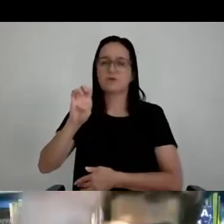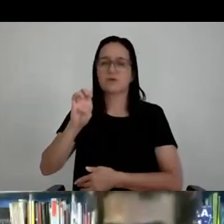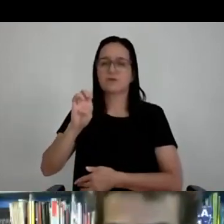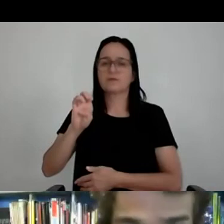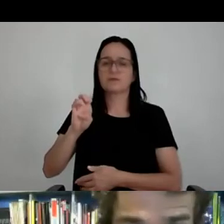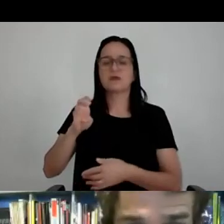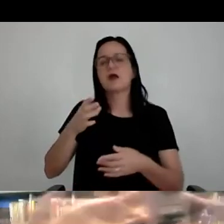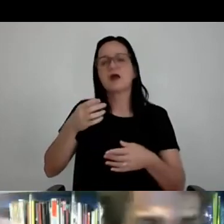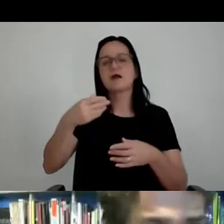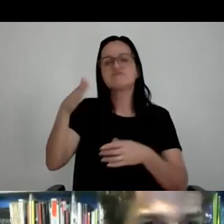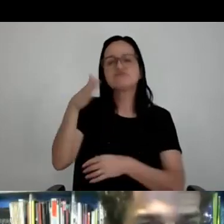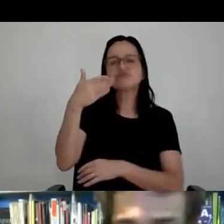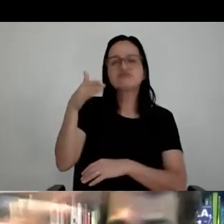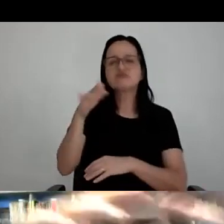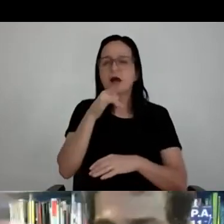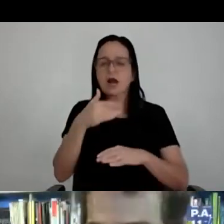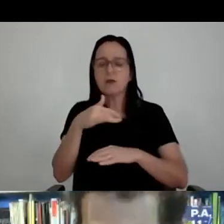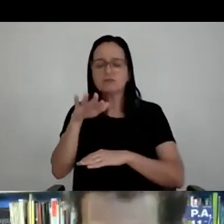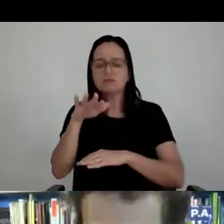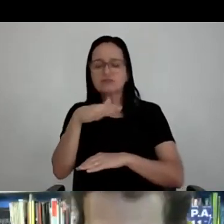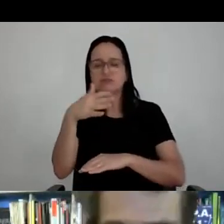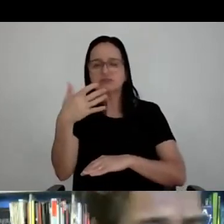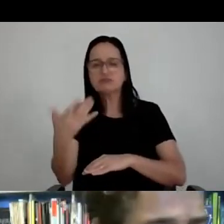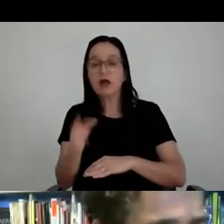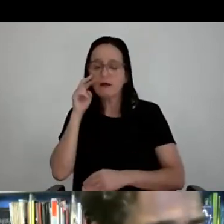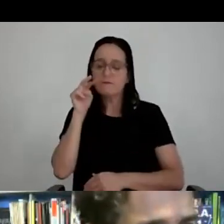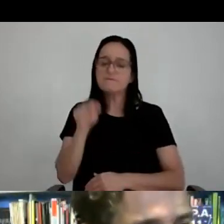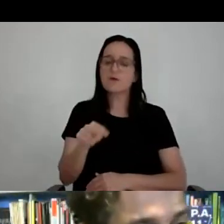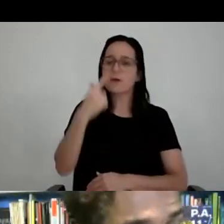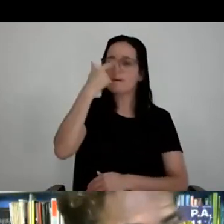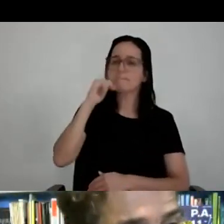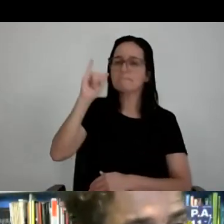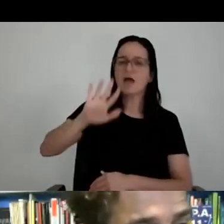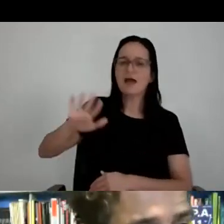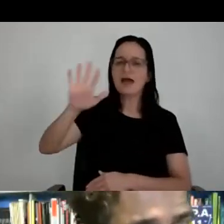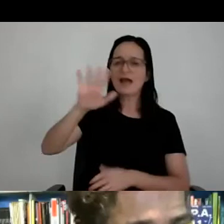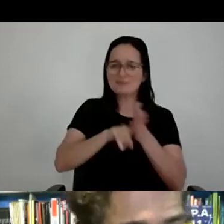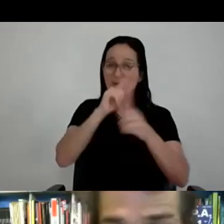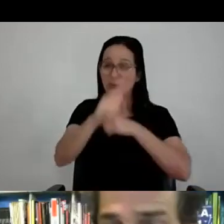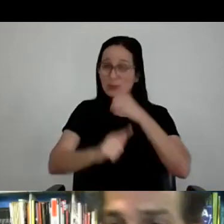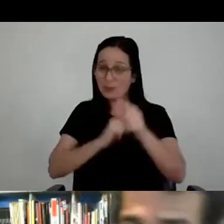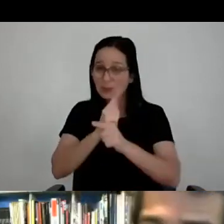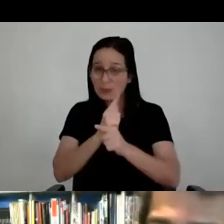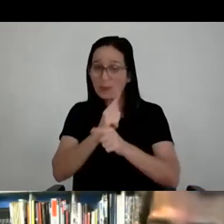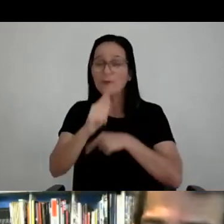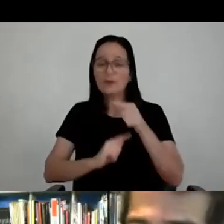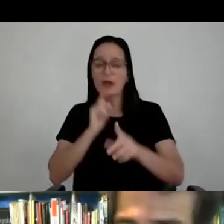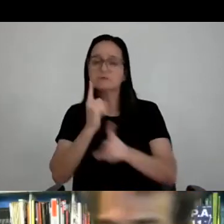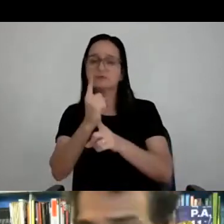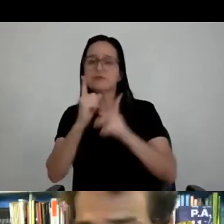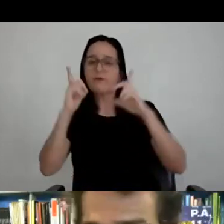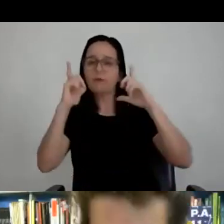São Google mostra tudo, tudo nos mostra, tudo informa, achei essa foto e mandei a foto